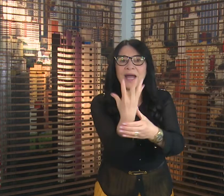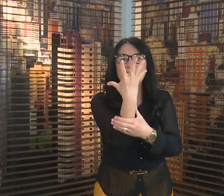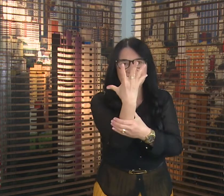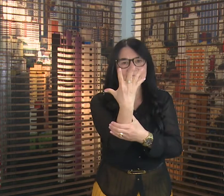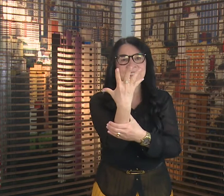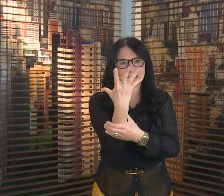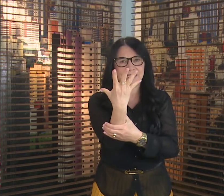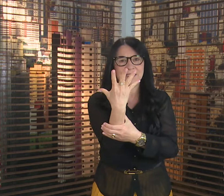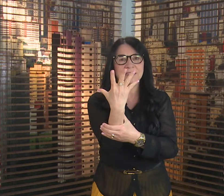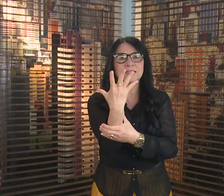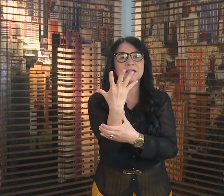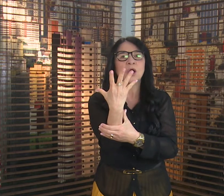aparece